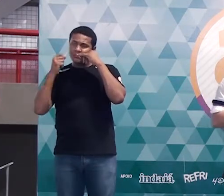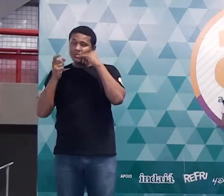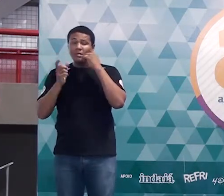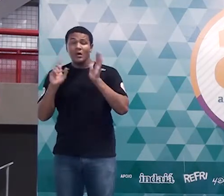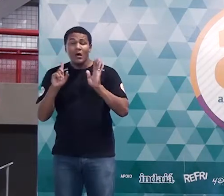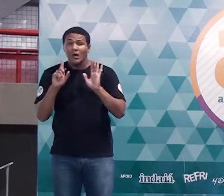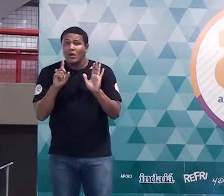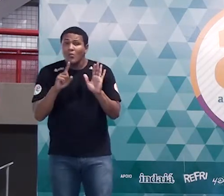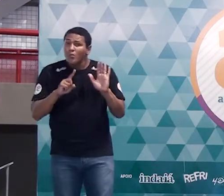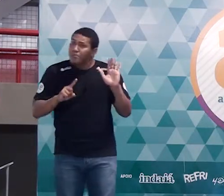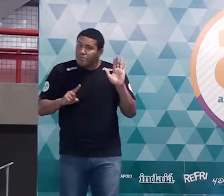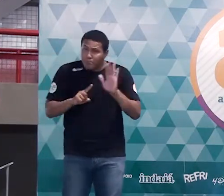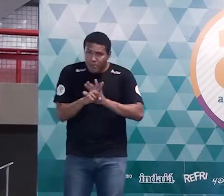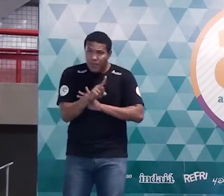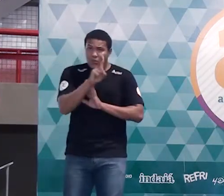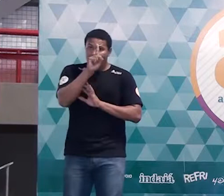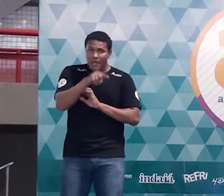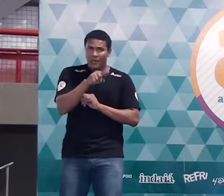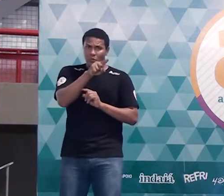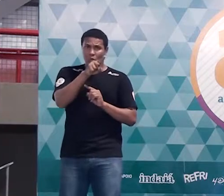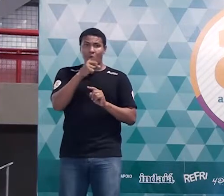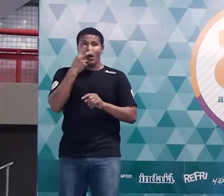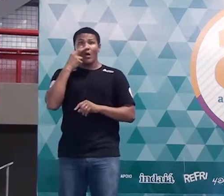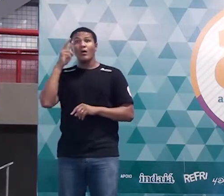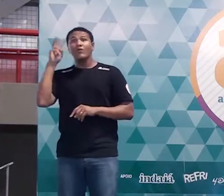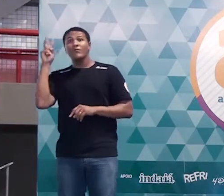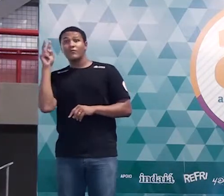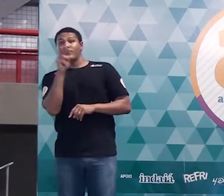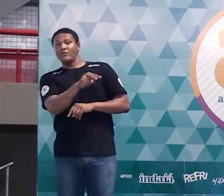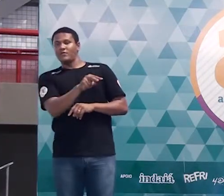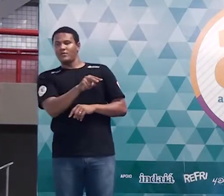estou perguntando se você